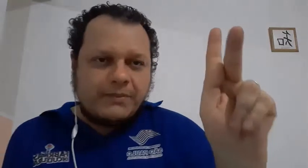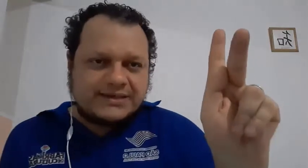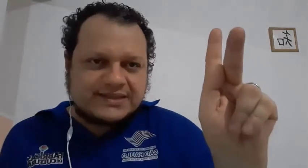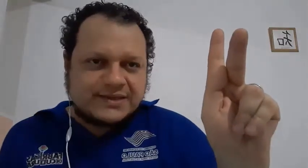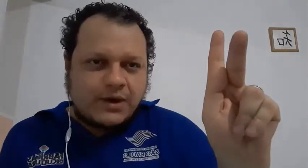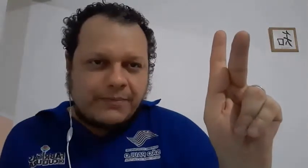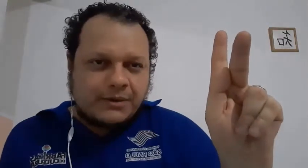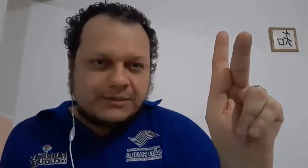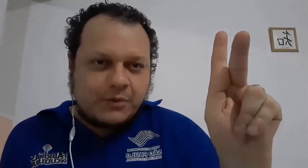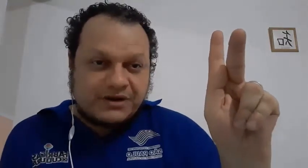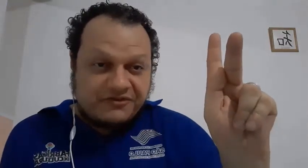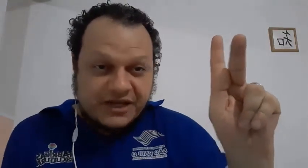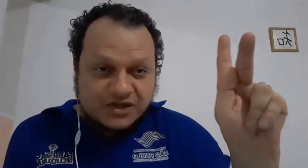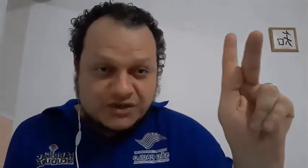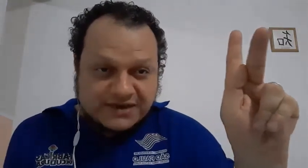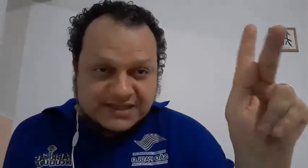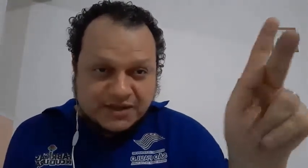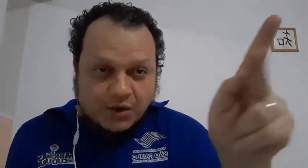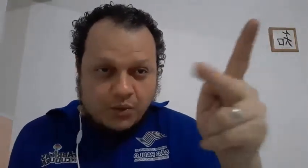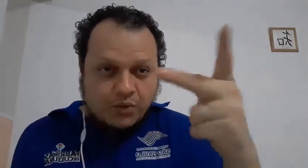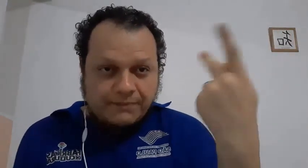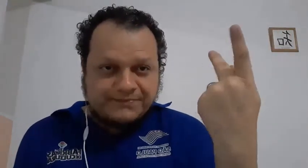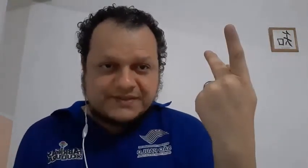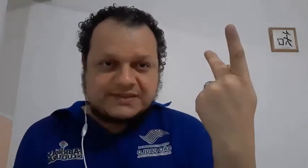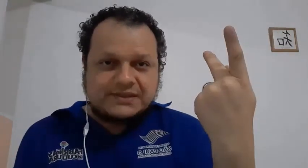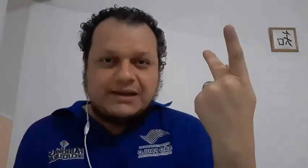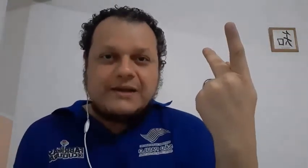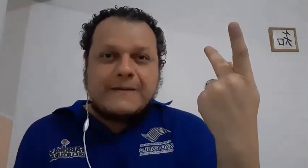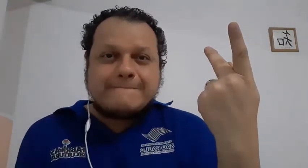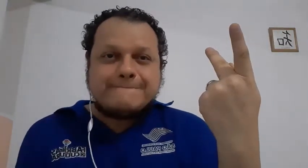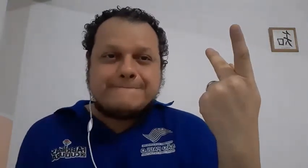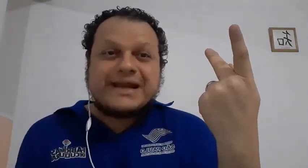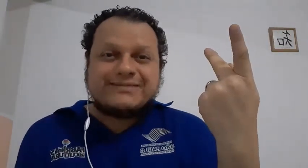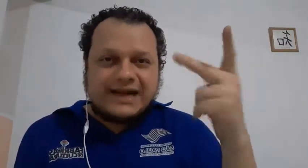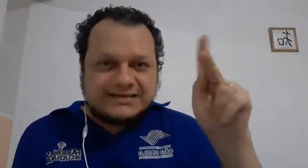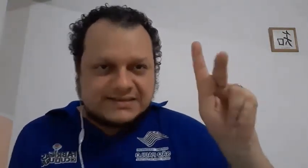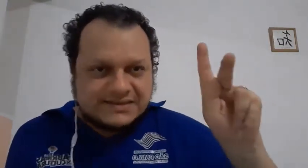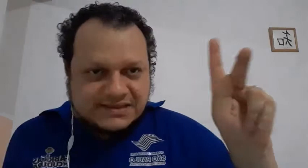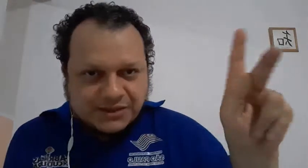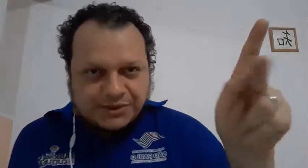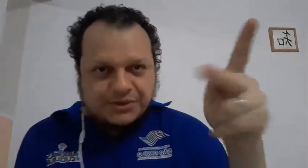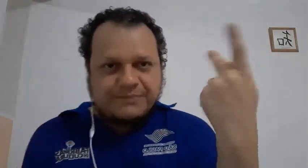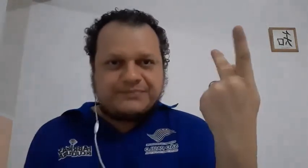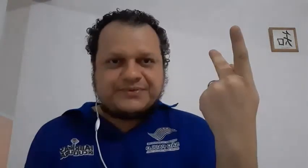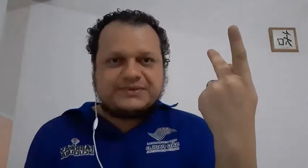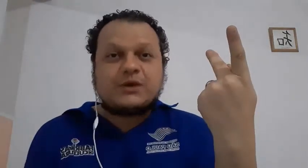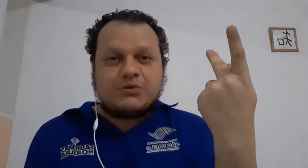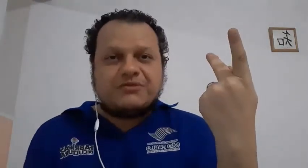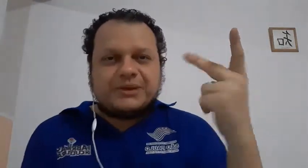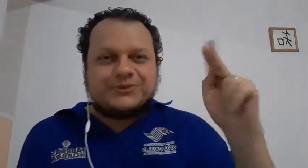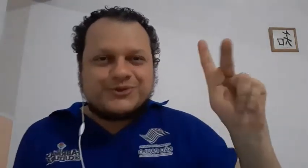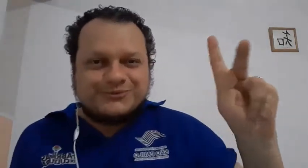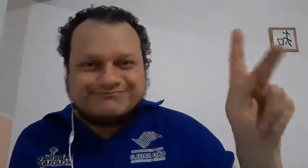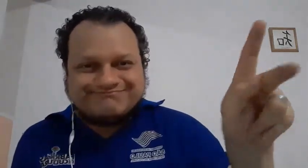começa assim com a palma da mão para frente e faz assim, ó. Rups! Para trás. Rups! Tem um movimento. H.